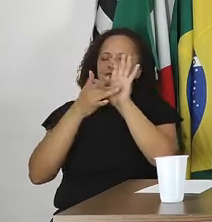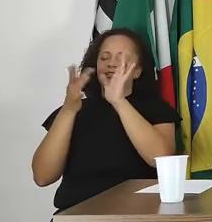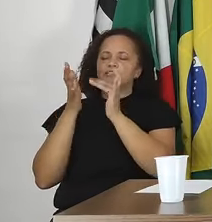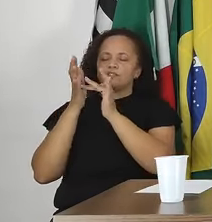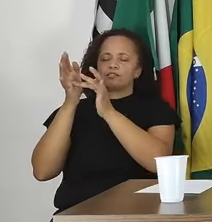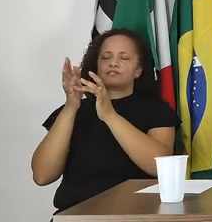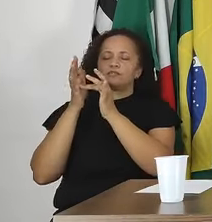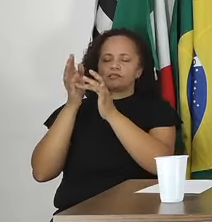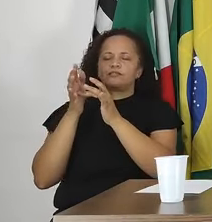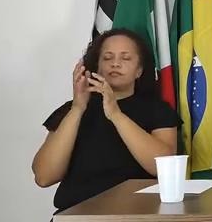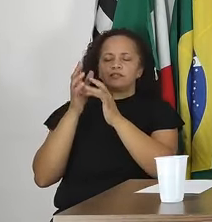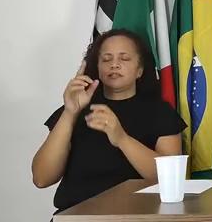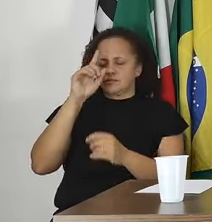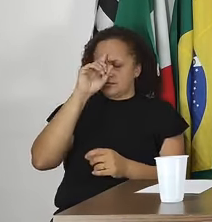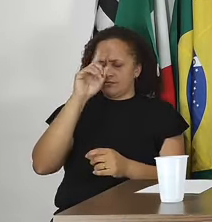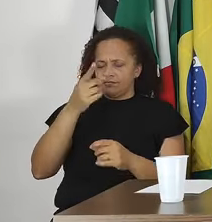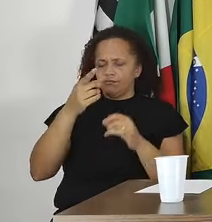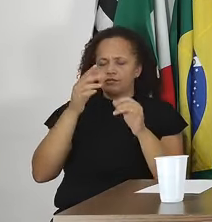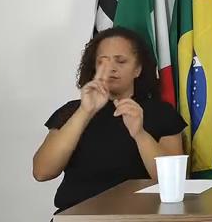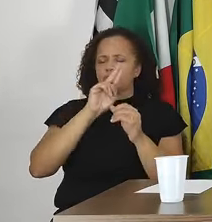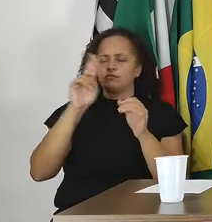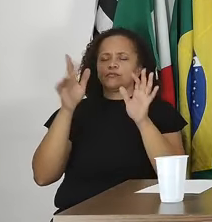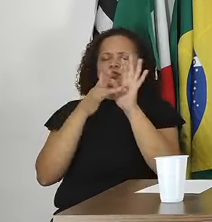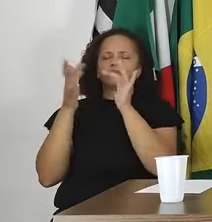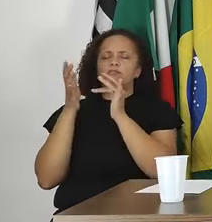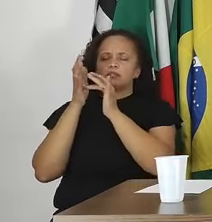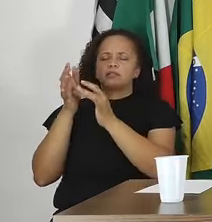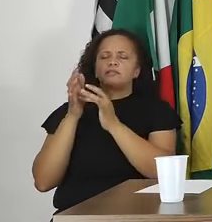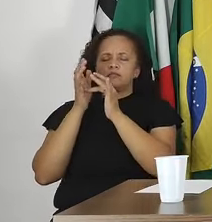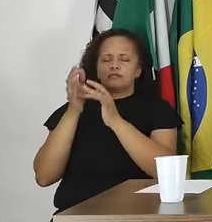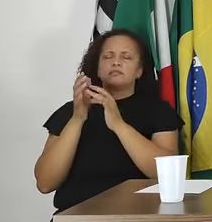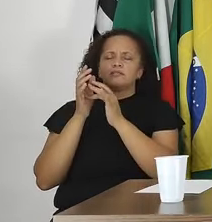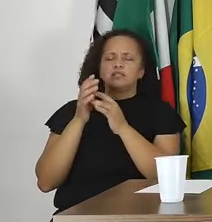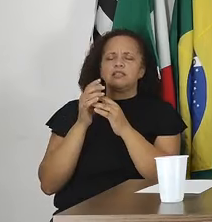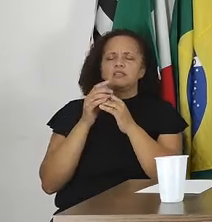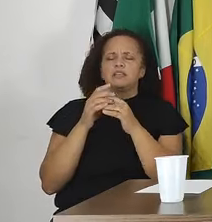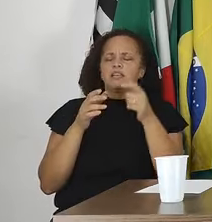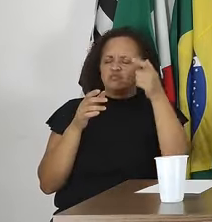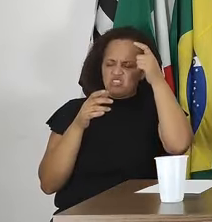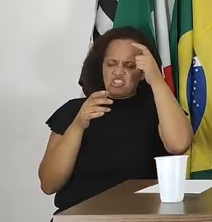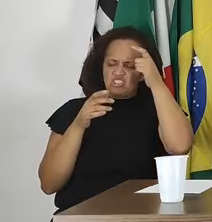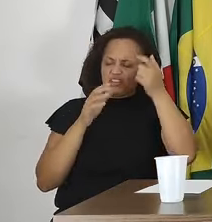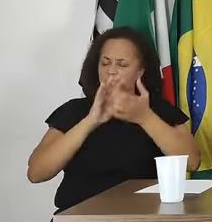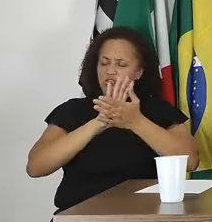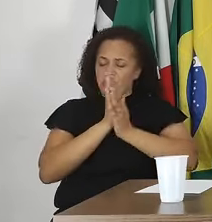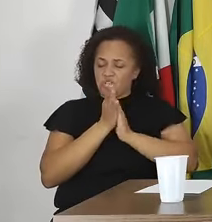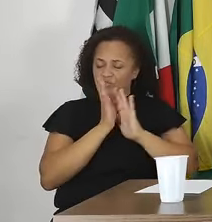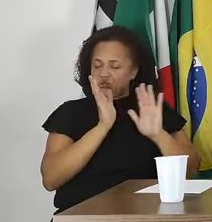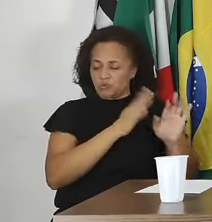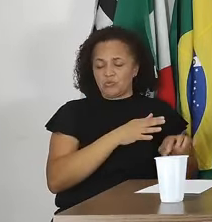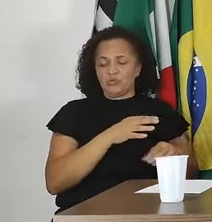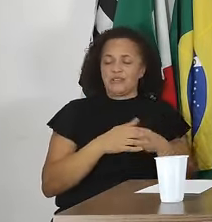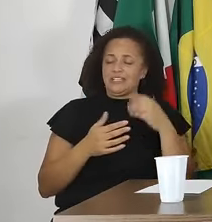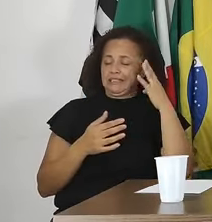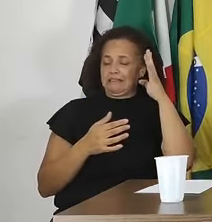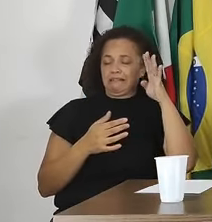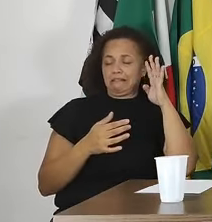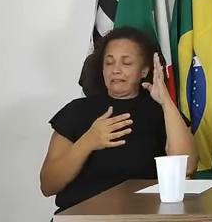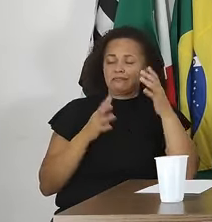do nome de Jesus, nós cancelamos toda ação de Satanás contra essa palavra. Todo espírito de distração,